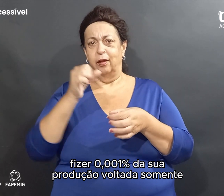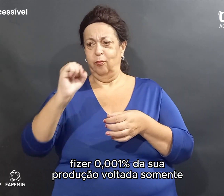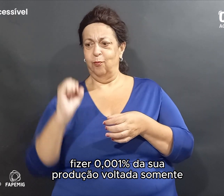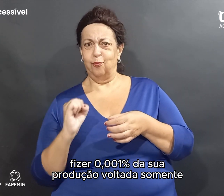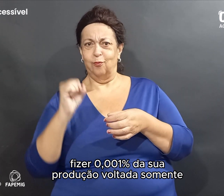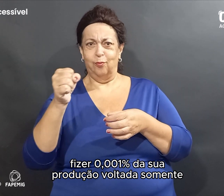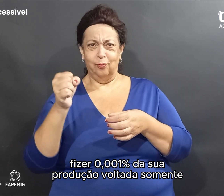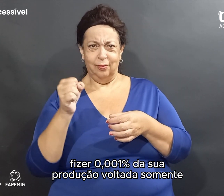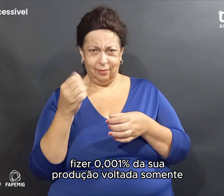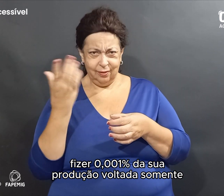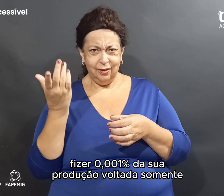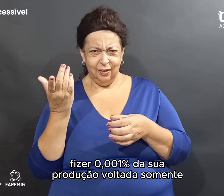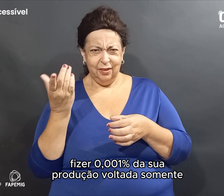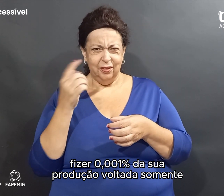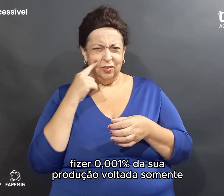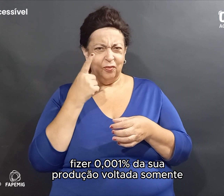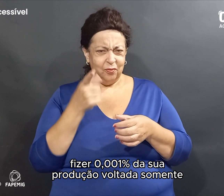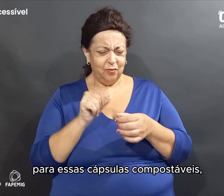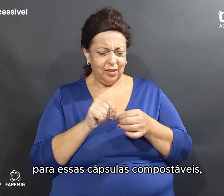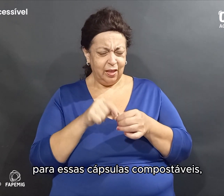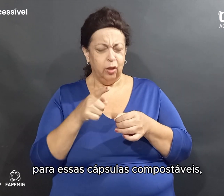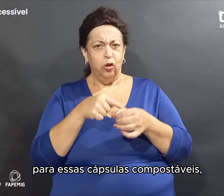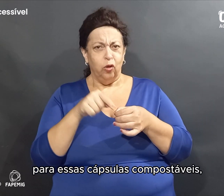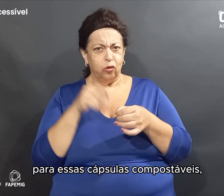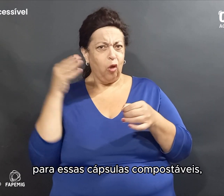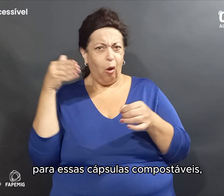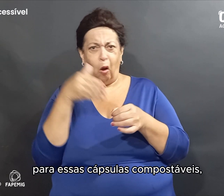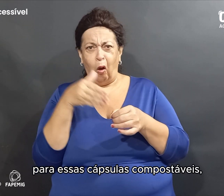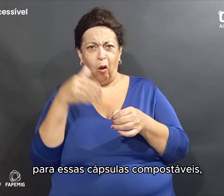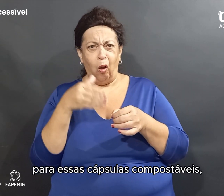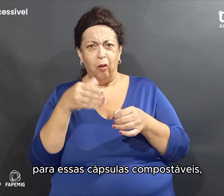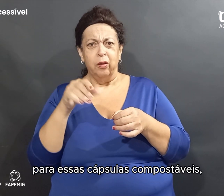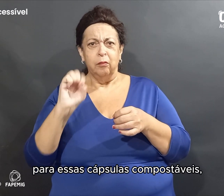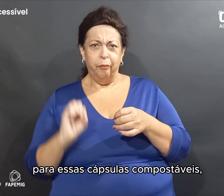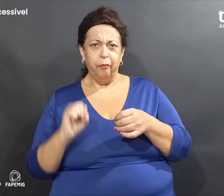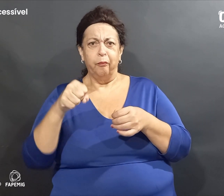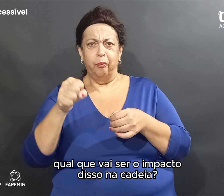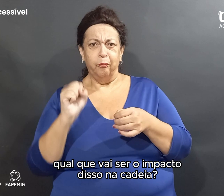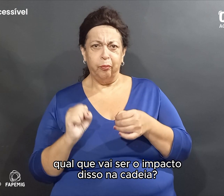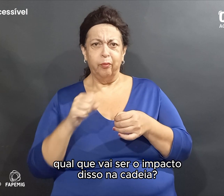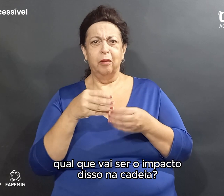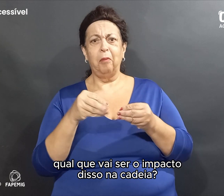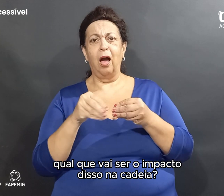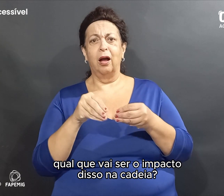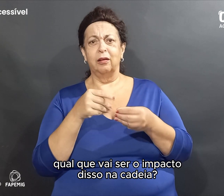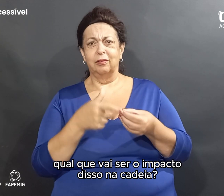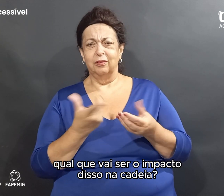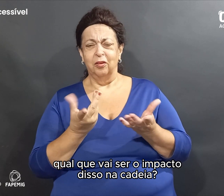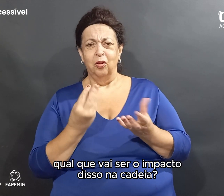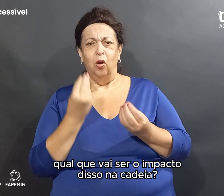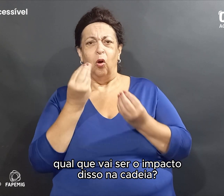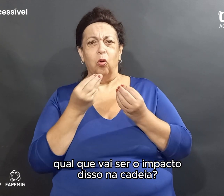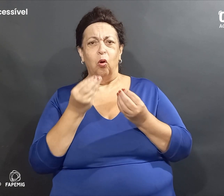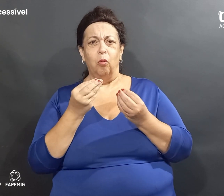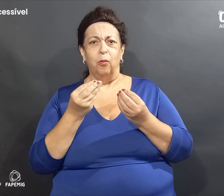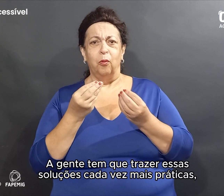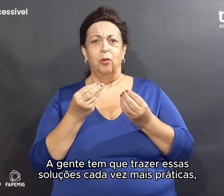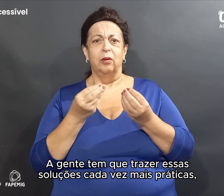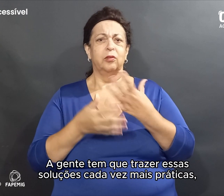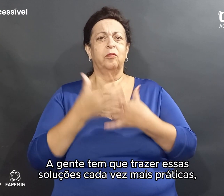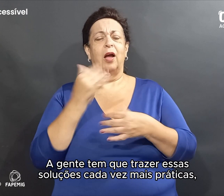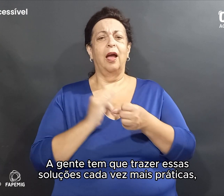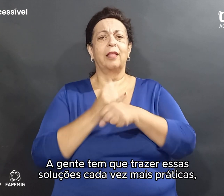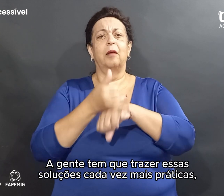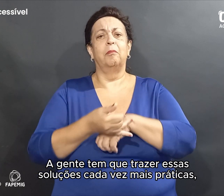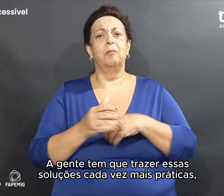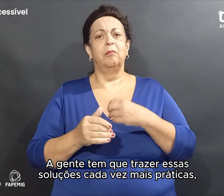0,001% da sua produção voltada somente para essas cápsulas compostáveis, qual que vai ser o impacto disso na cadeia? A